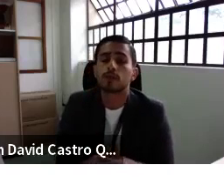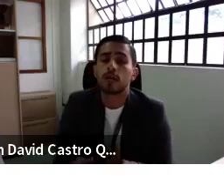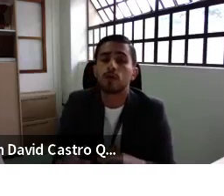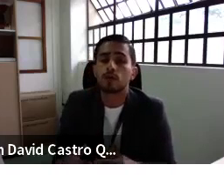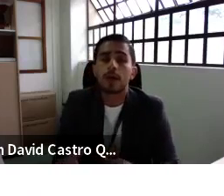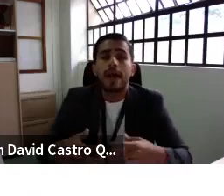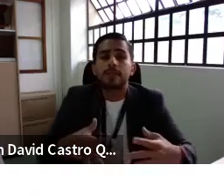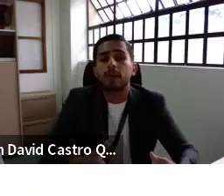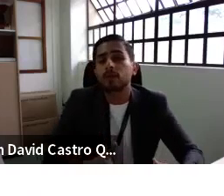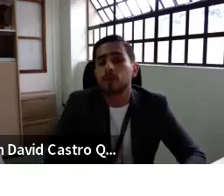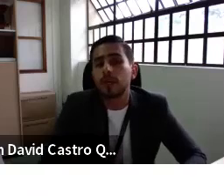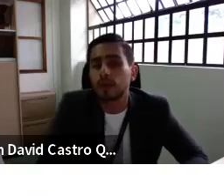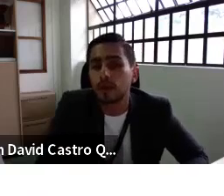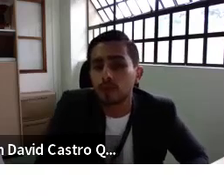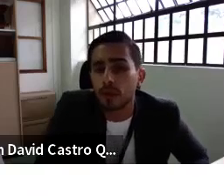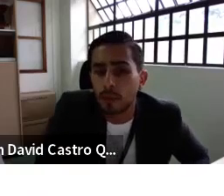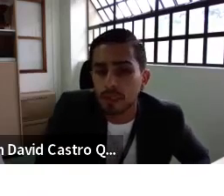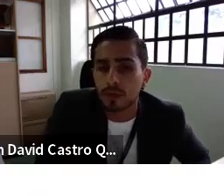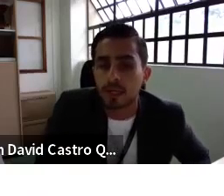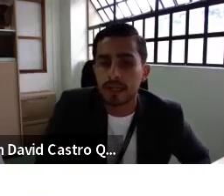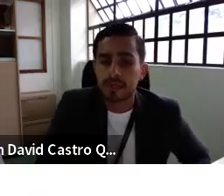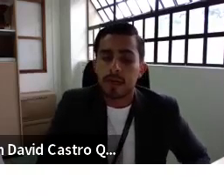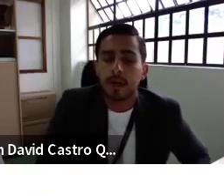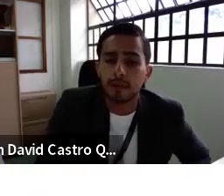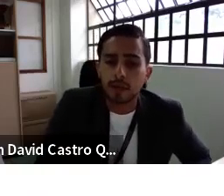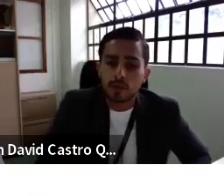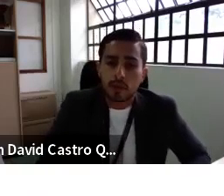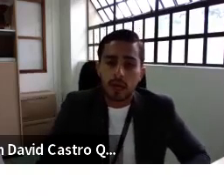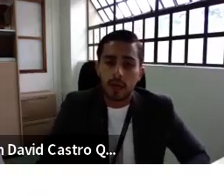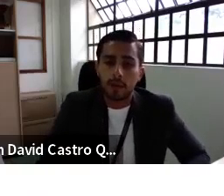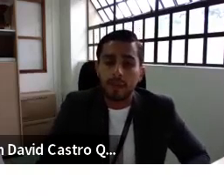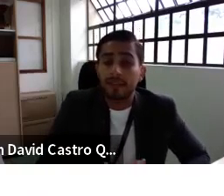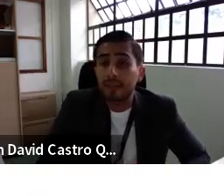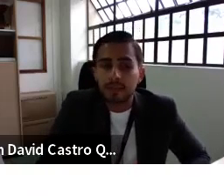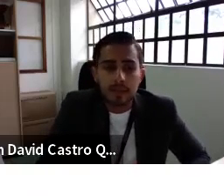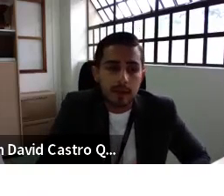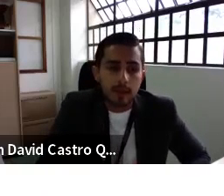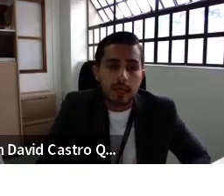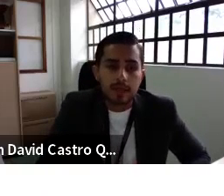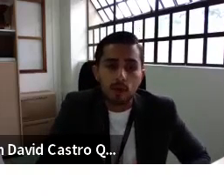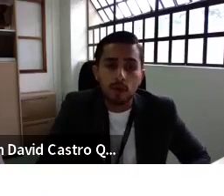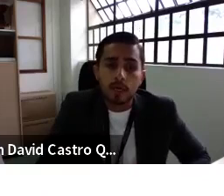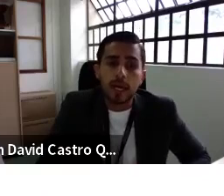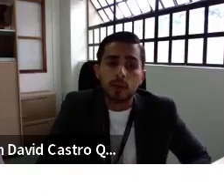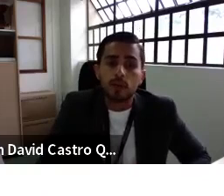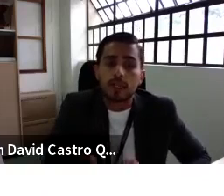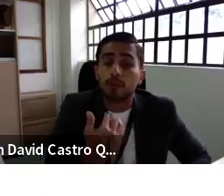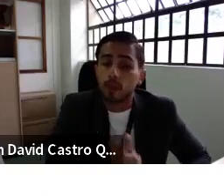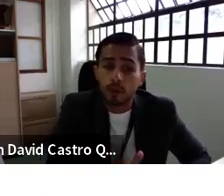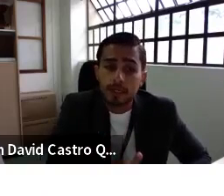hay unos expertos en diversos ramos en diversas en diversos vertientes de la salud y hay unos receptores